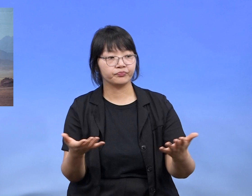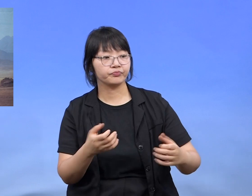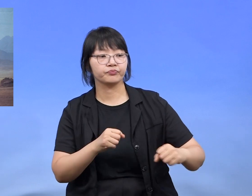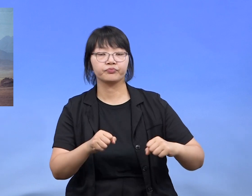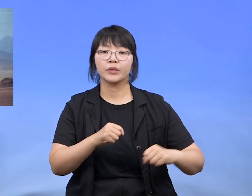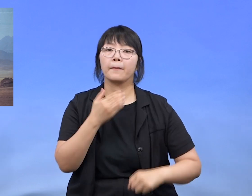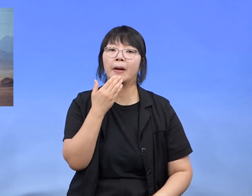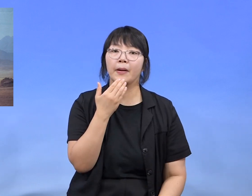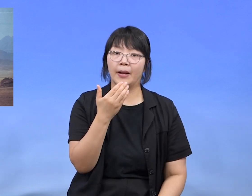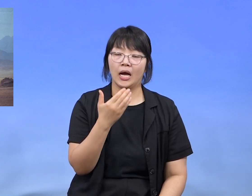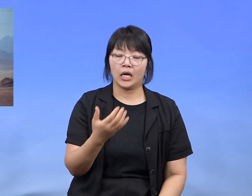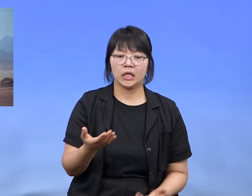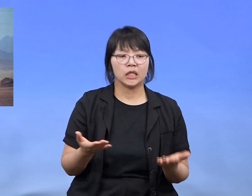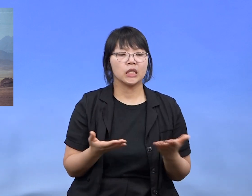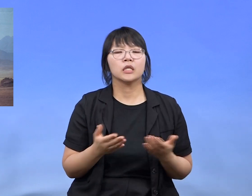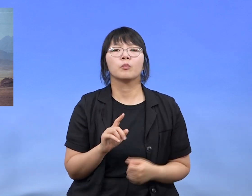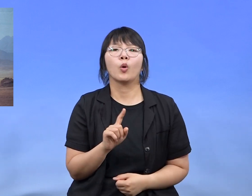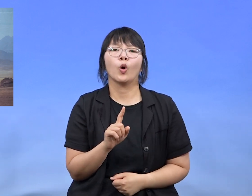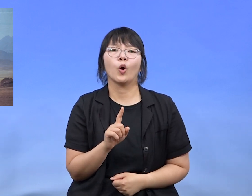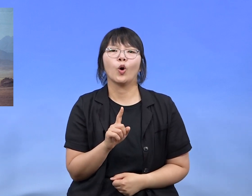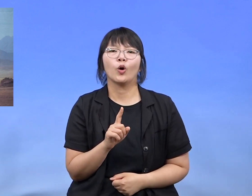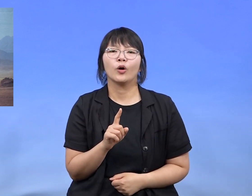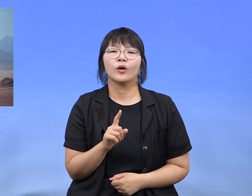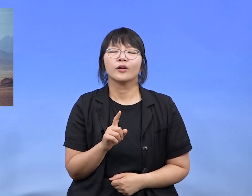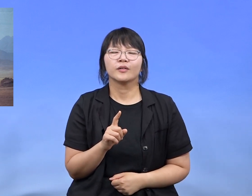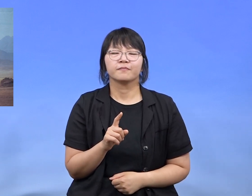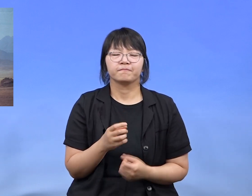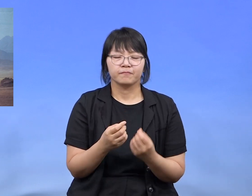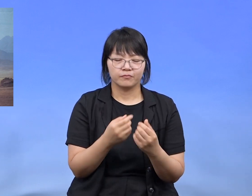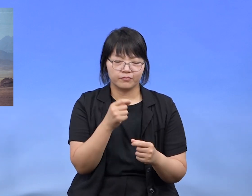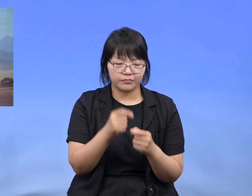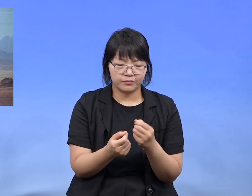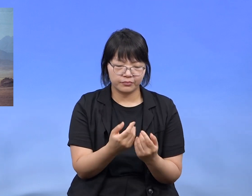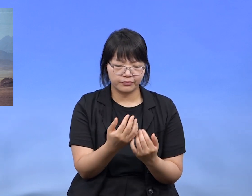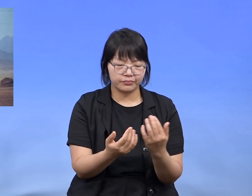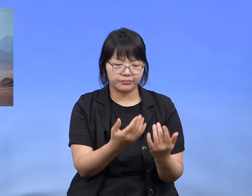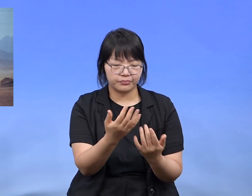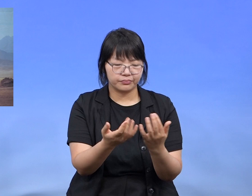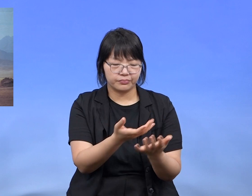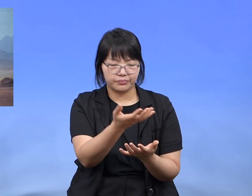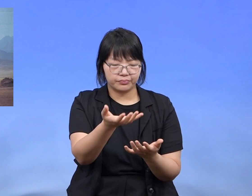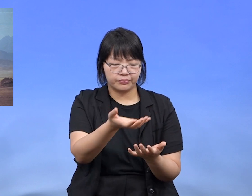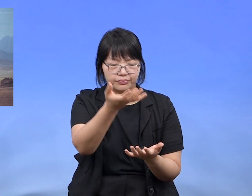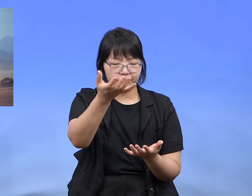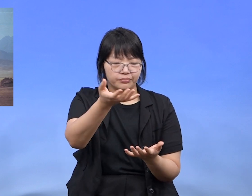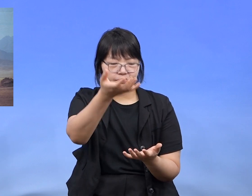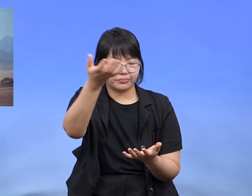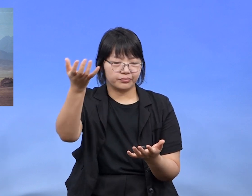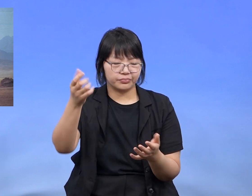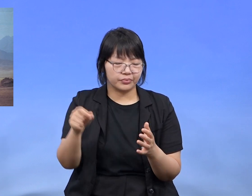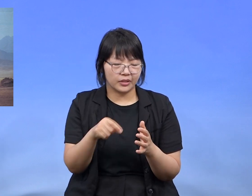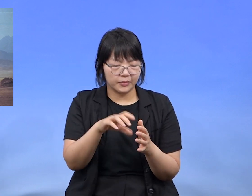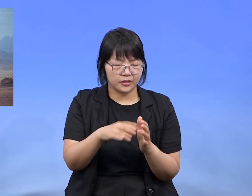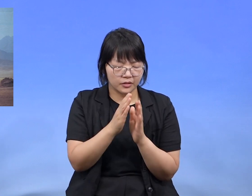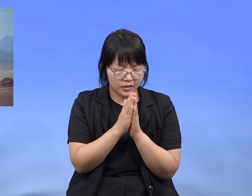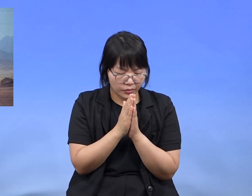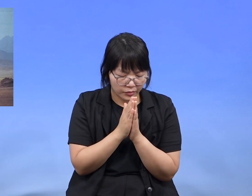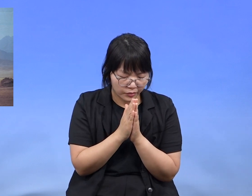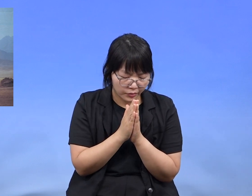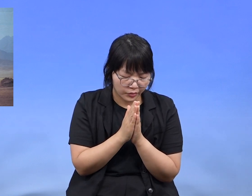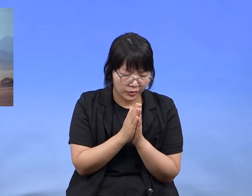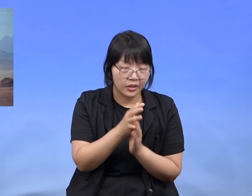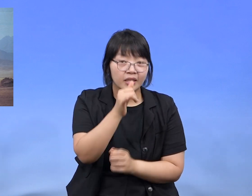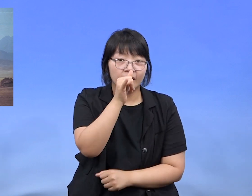우선 그들은 분향단 앞에서 중보의 기도를 하나님 앞에 드립니다. 또 그들이 사역하다가